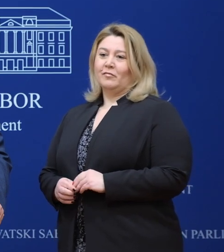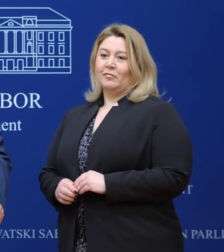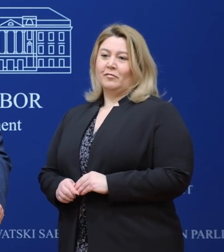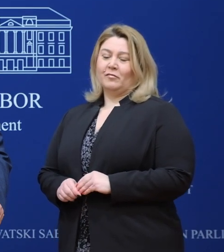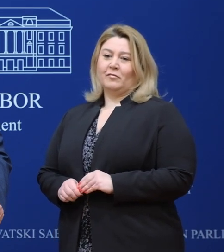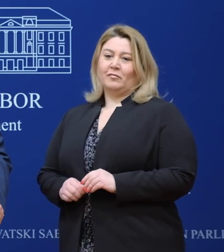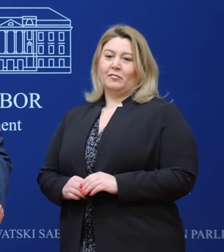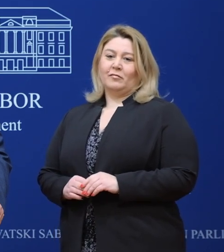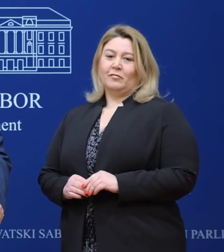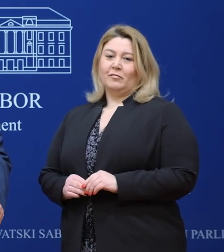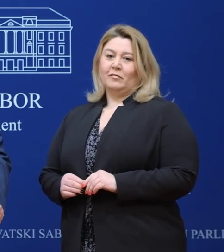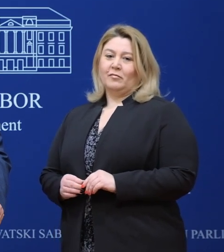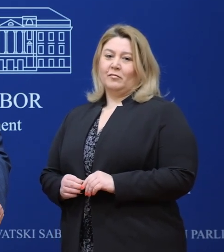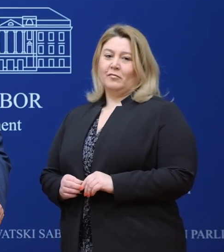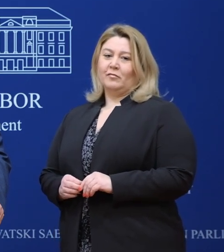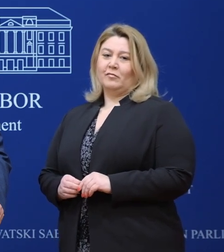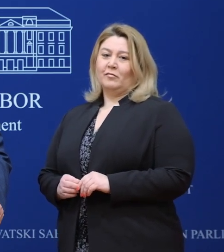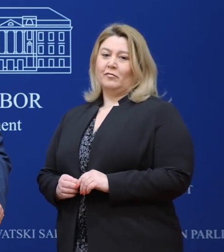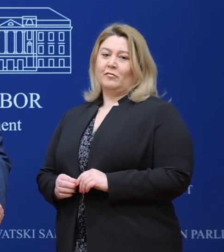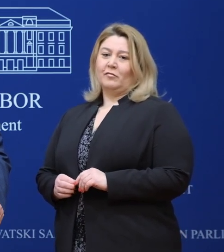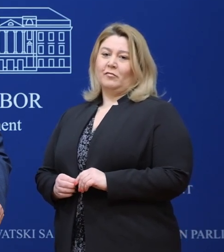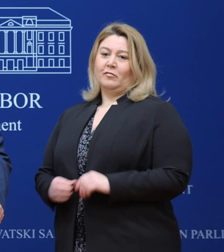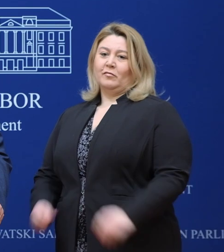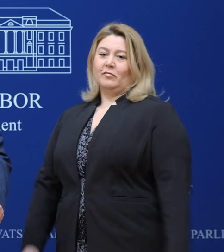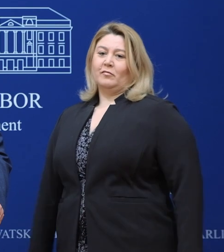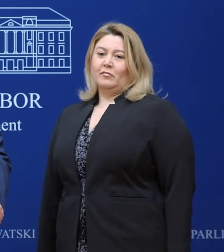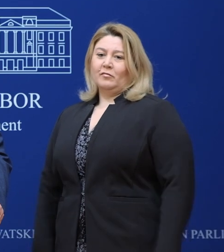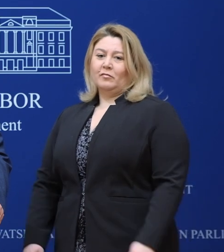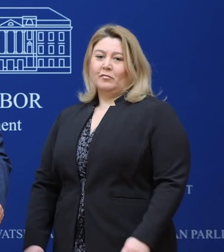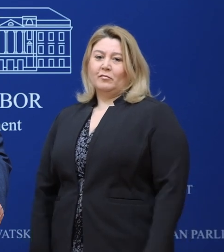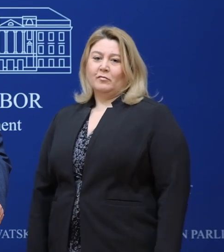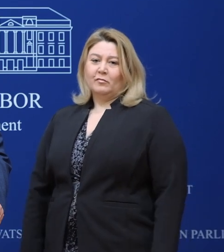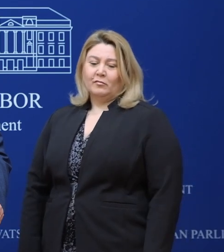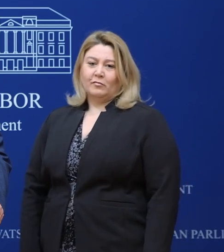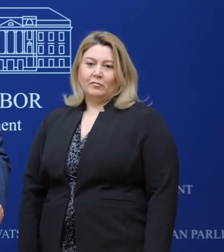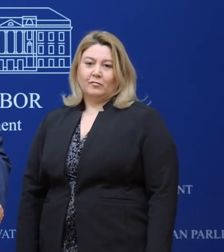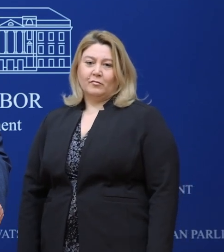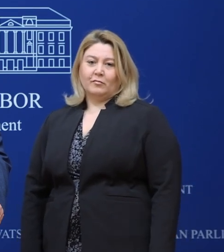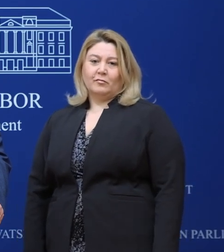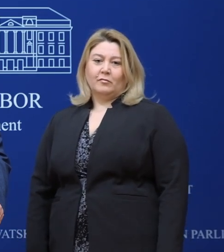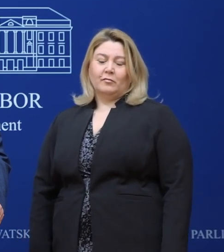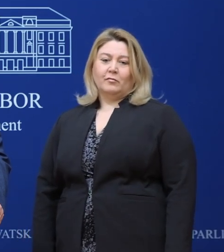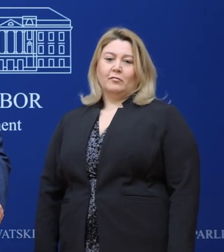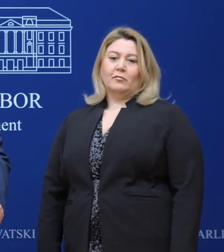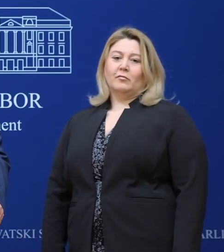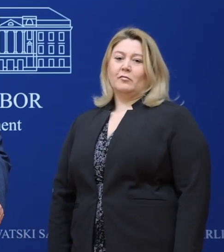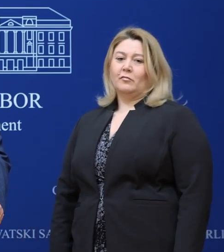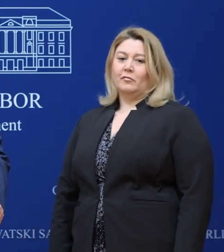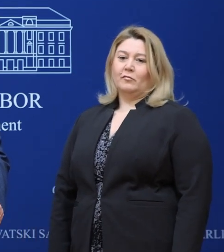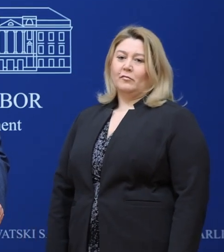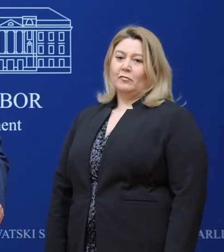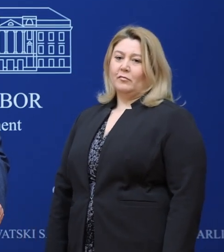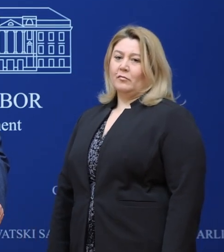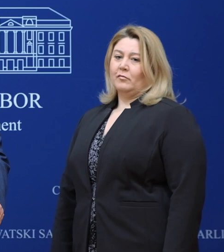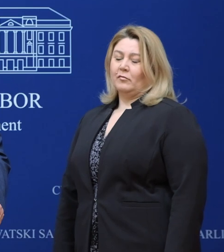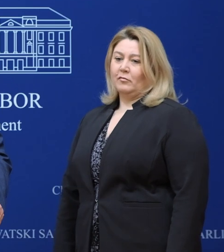na milijarde koje su nam otišli kroz ljude u koje smo uložili u njihovo obrazovanje, a ostali bez njihovog doprinosa razvoju ove